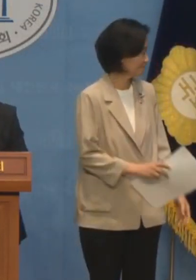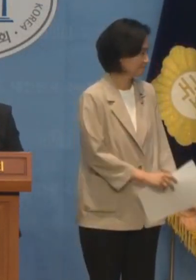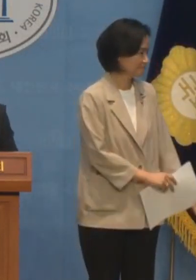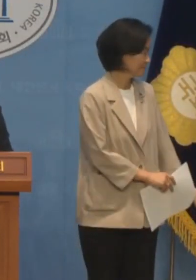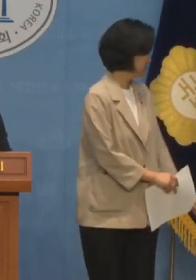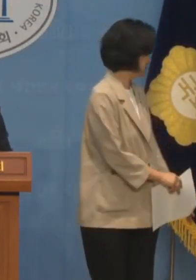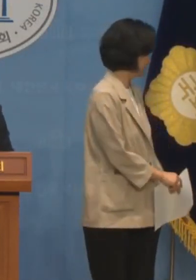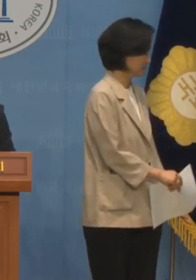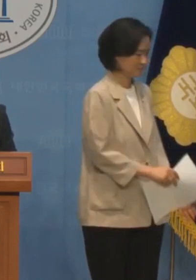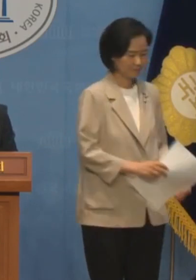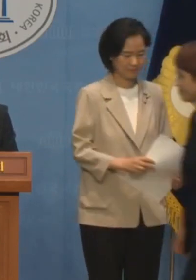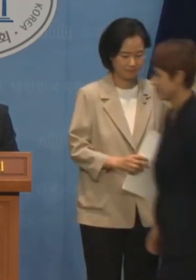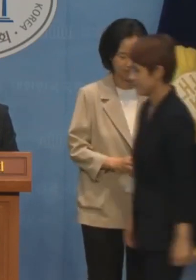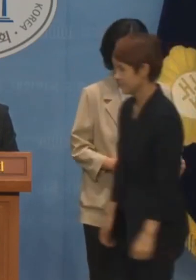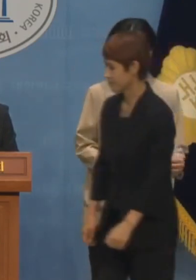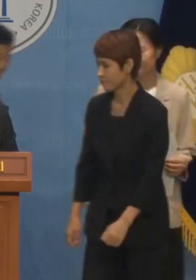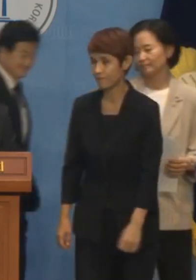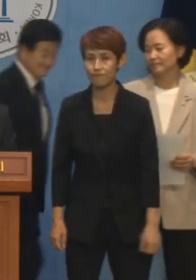네, 안녕하십니까.